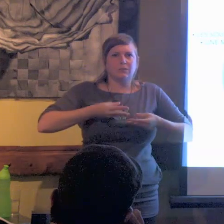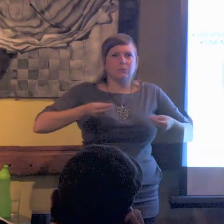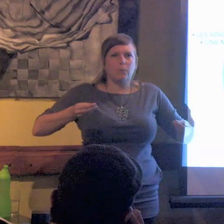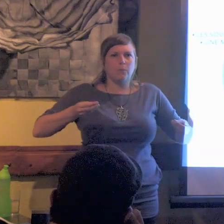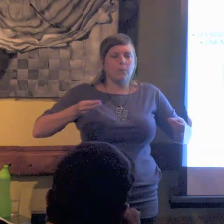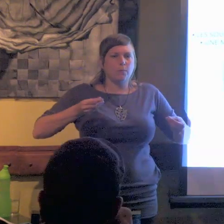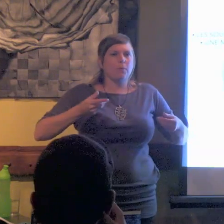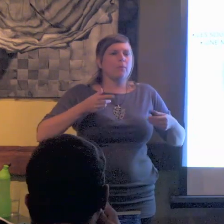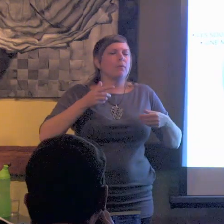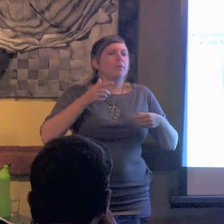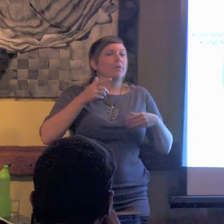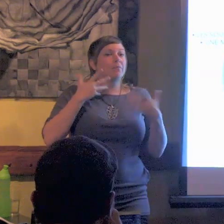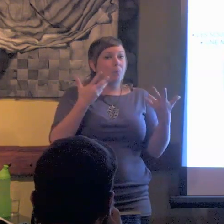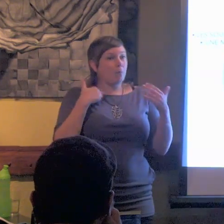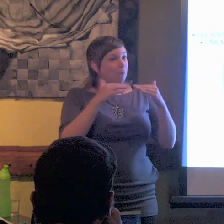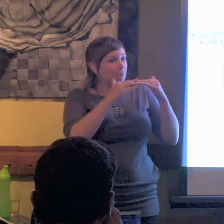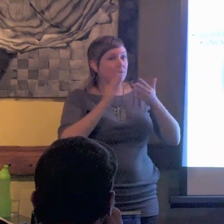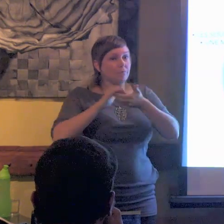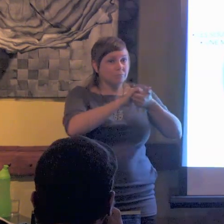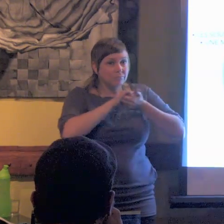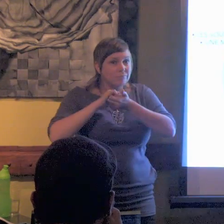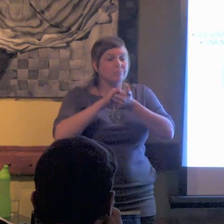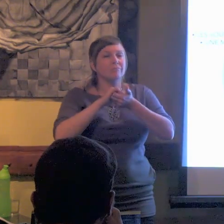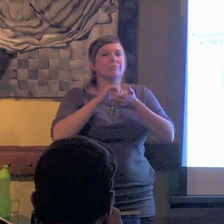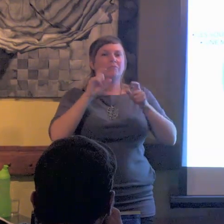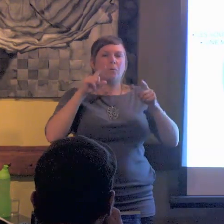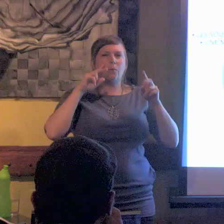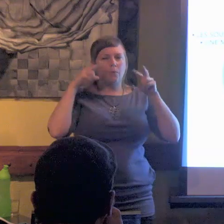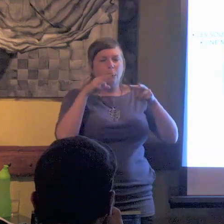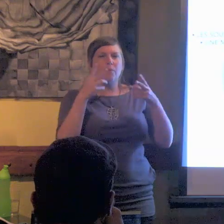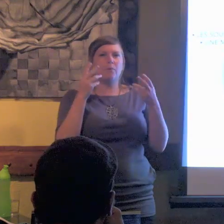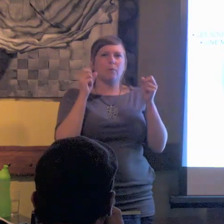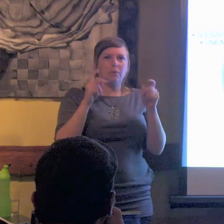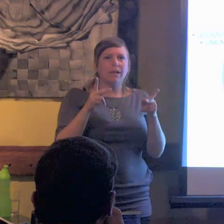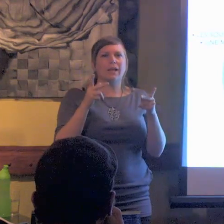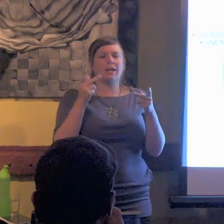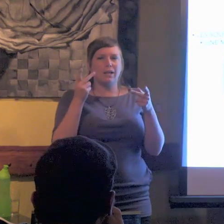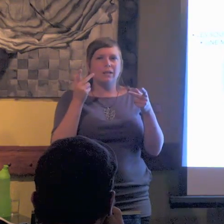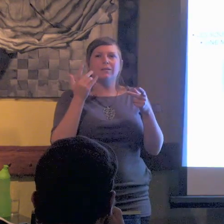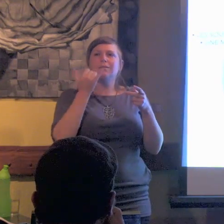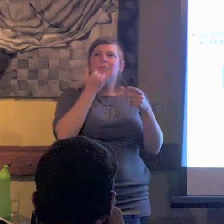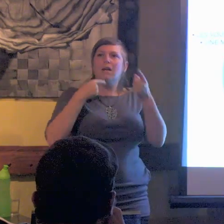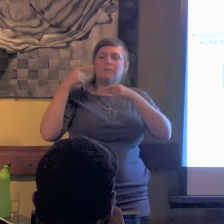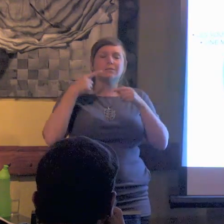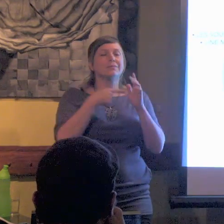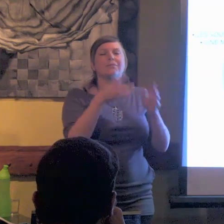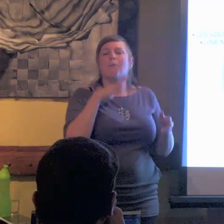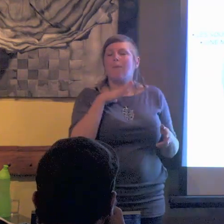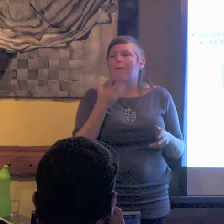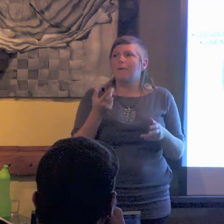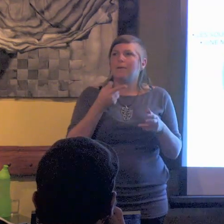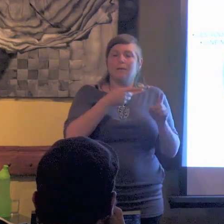c'est un processus de guérison qui est installé présentement dans la communauté sourde. On veut qu'on soit tous dans l'harmonie, tous traités sur le même pied